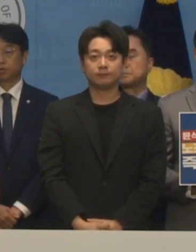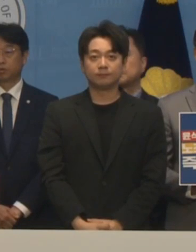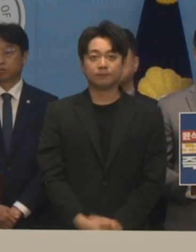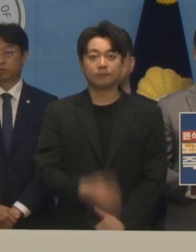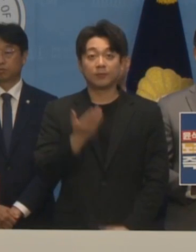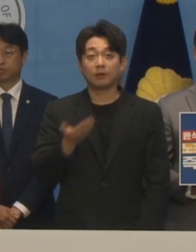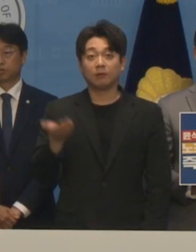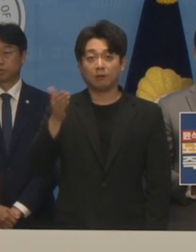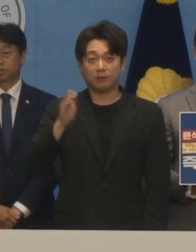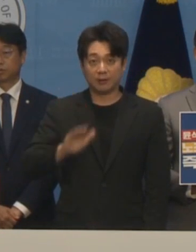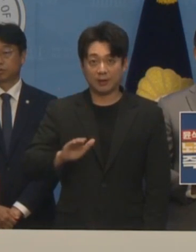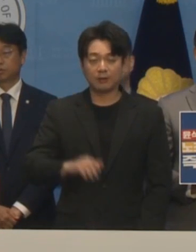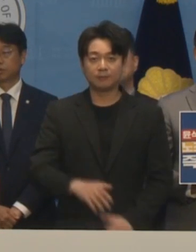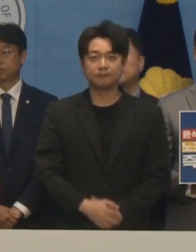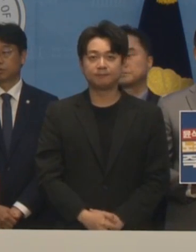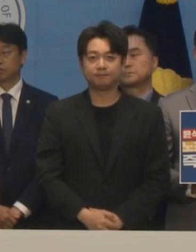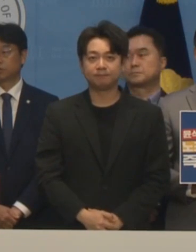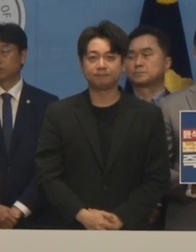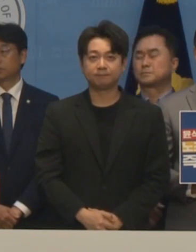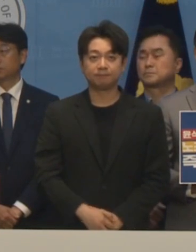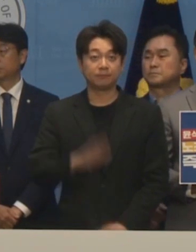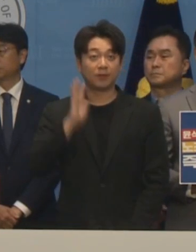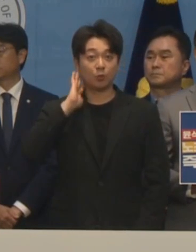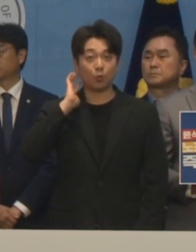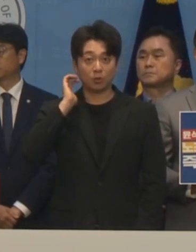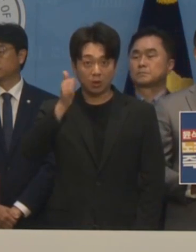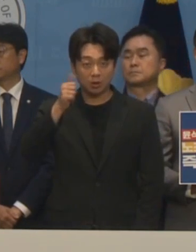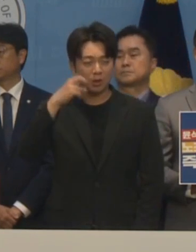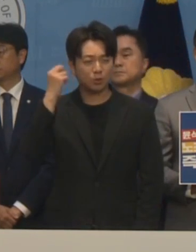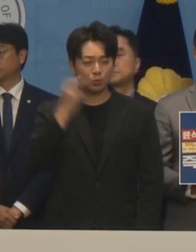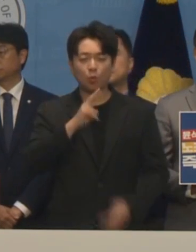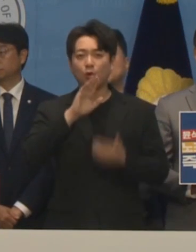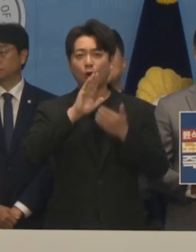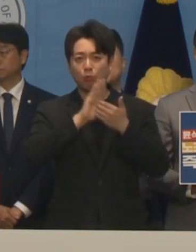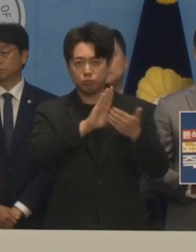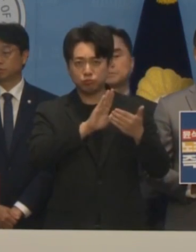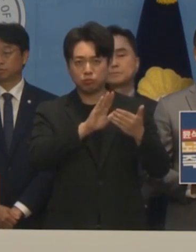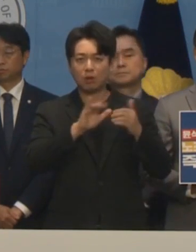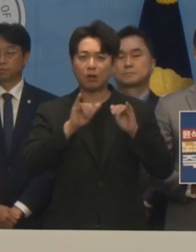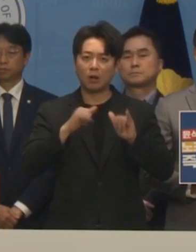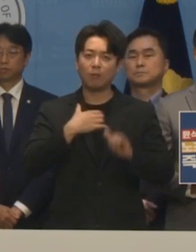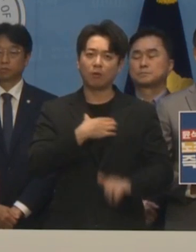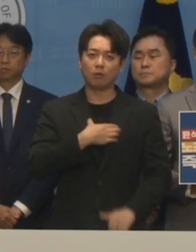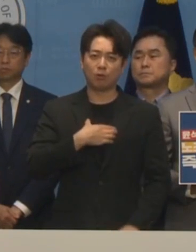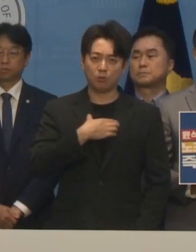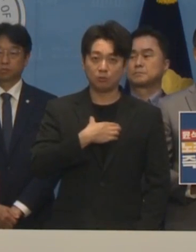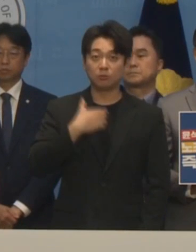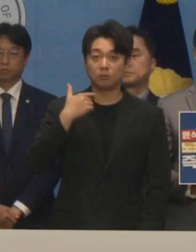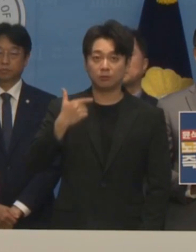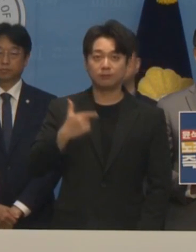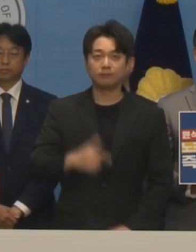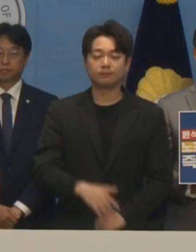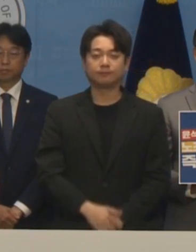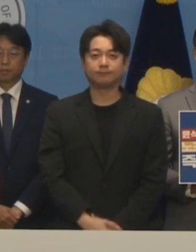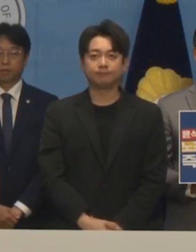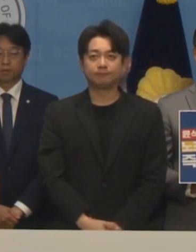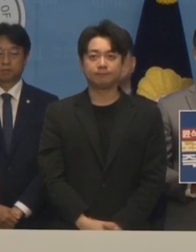그럼에도 불구하고 대통령의 막무가내 거부권이 또다시 반복될 것 같아 매우 우려스럽습니다.